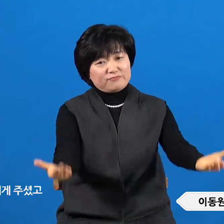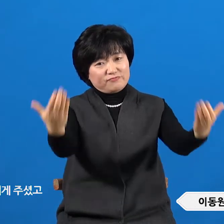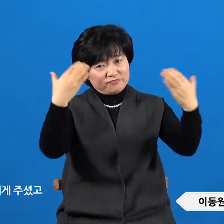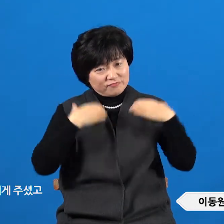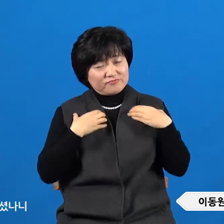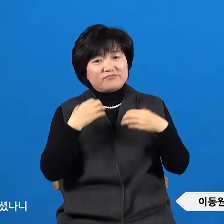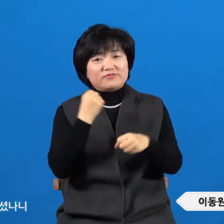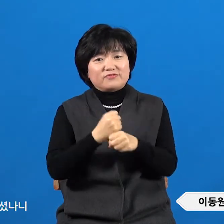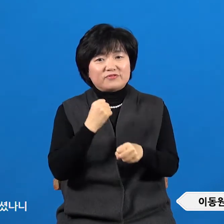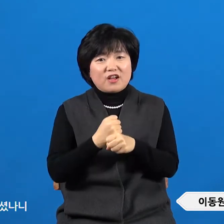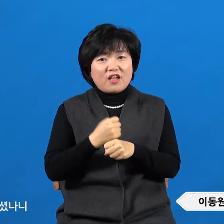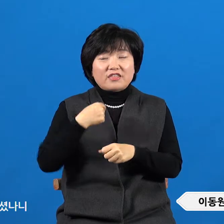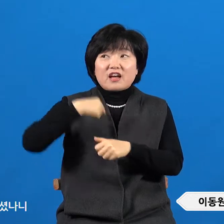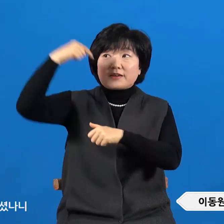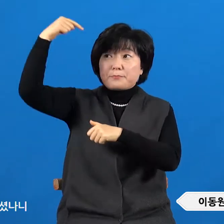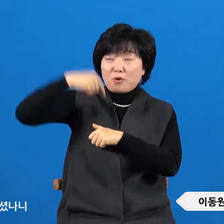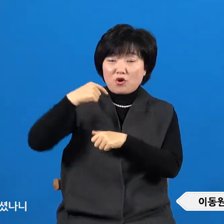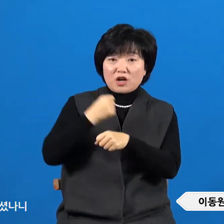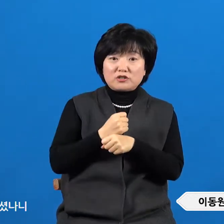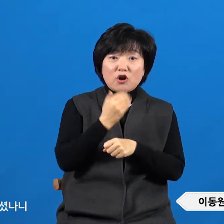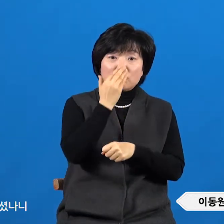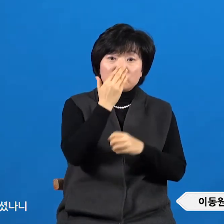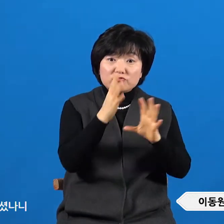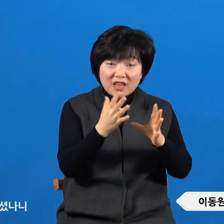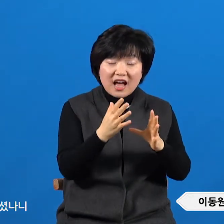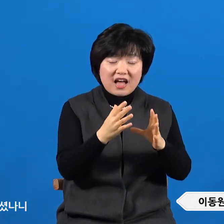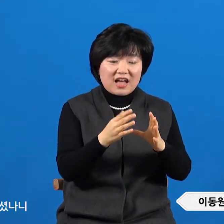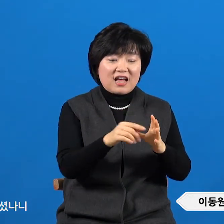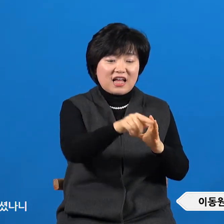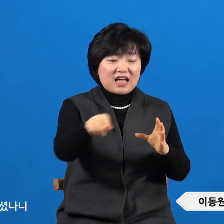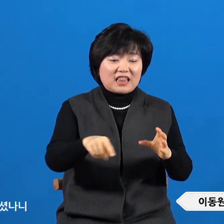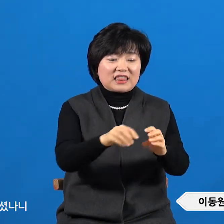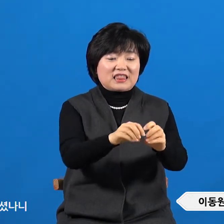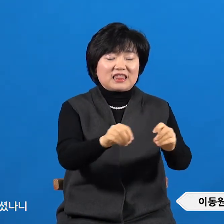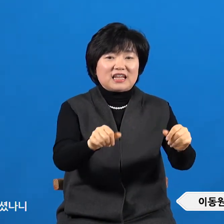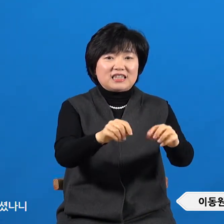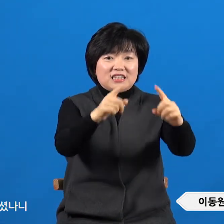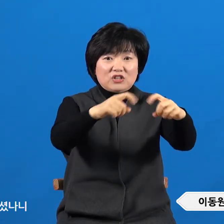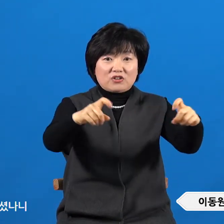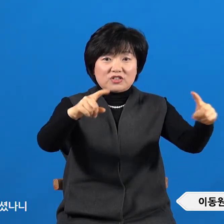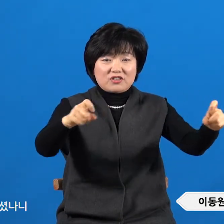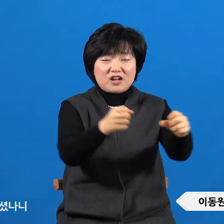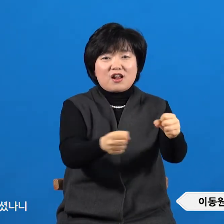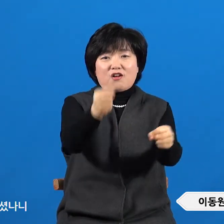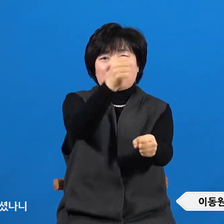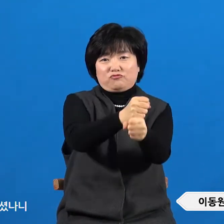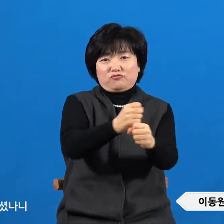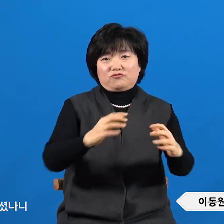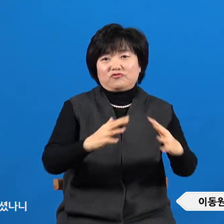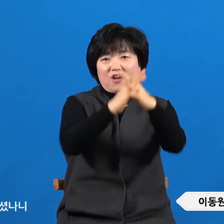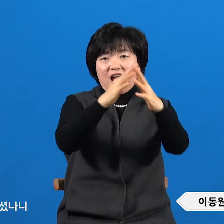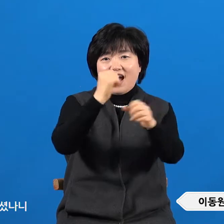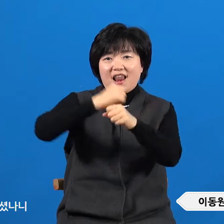내게 주셨고 나에게 명령하사 유다 예루살렘 성전을 건축하라 하셨나니.